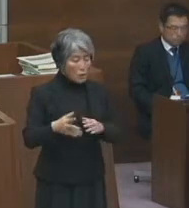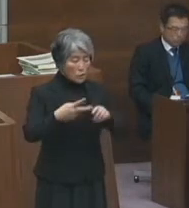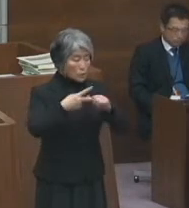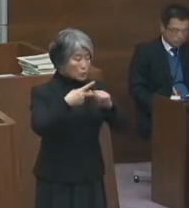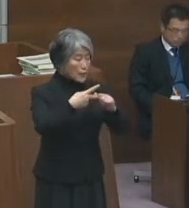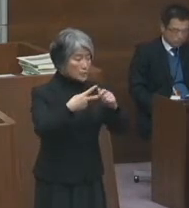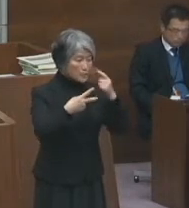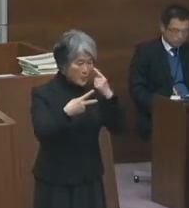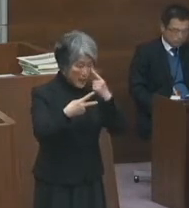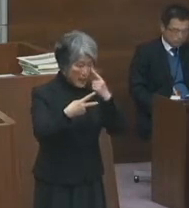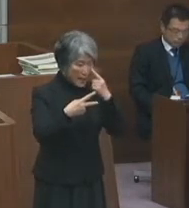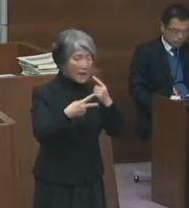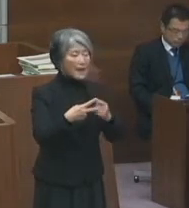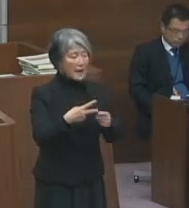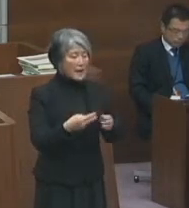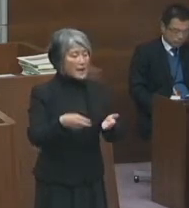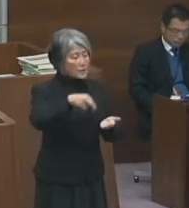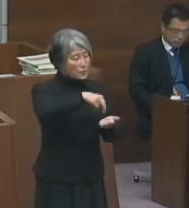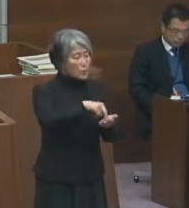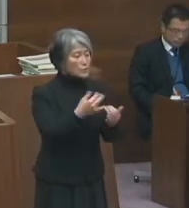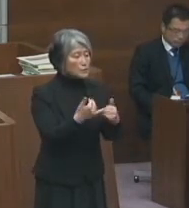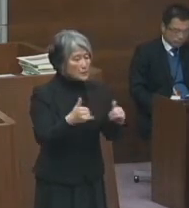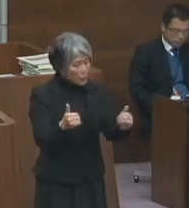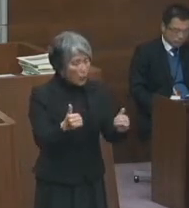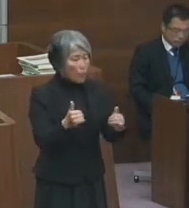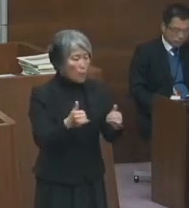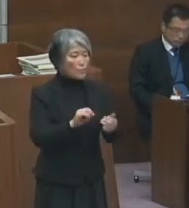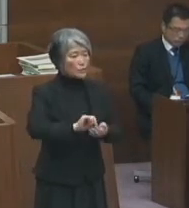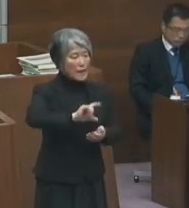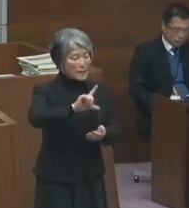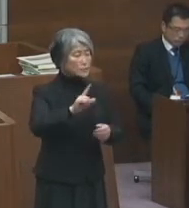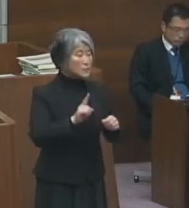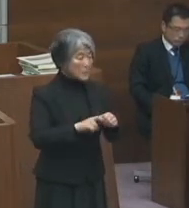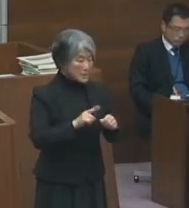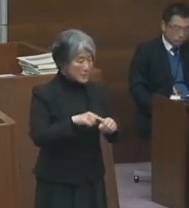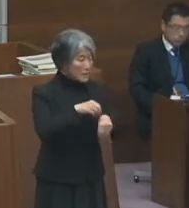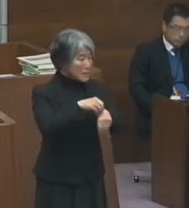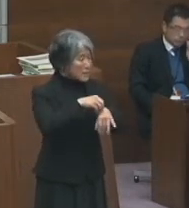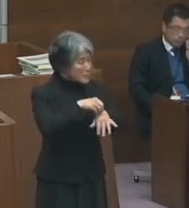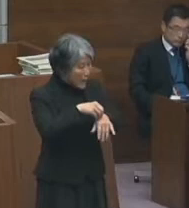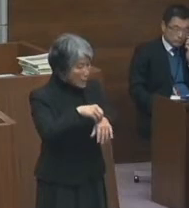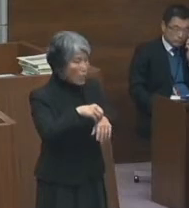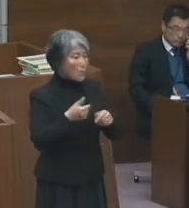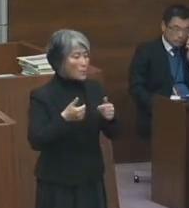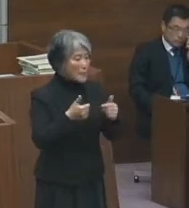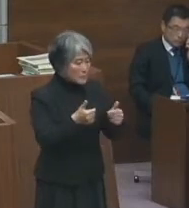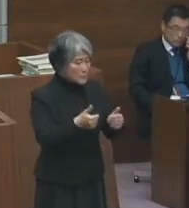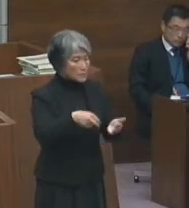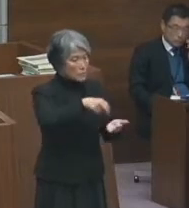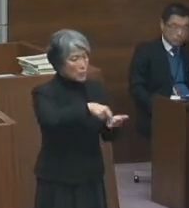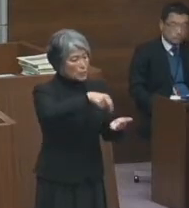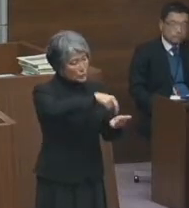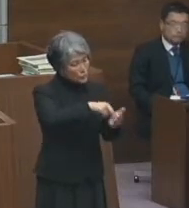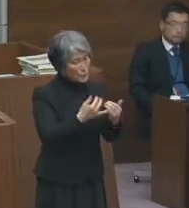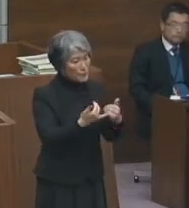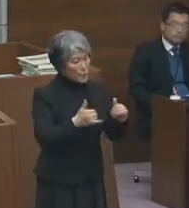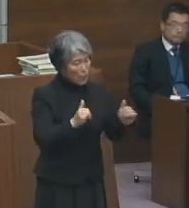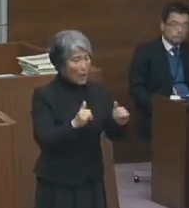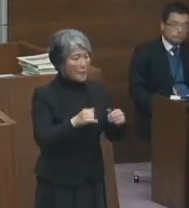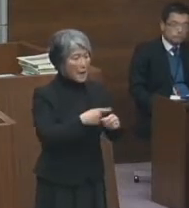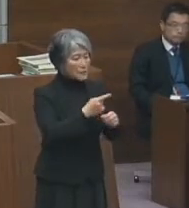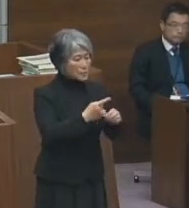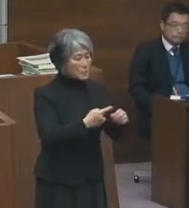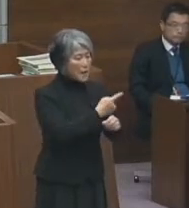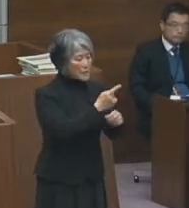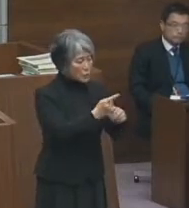の利用者を増やすための取り組みについてでございますが、タコバスの利用者につきましては、年々増加をしており、平成25年度に初